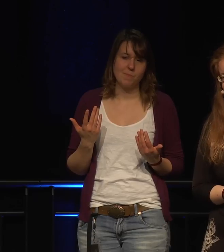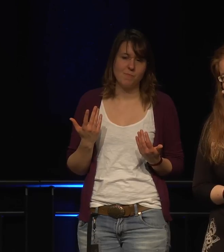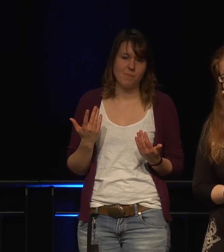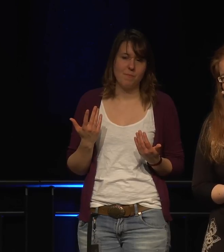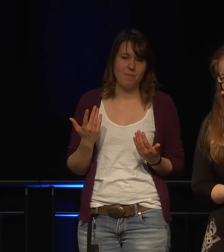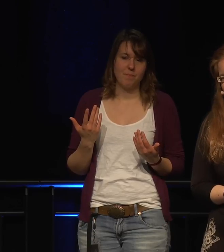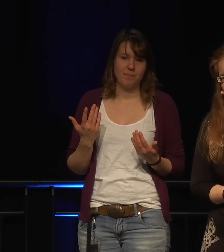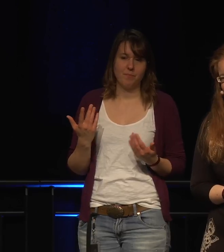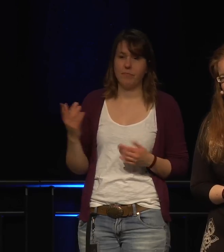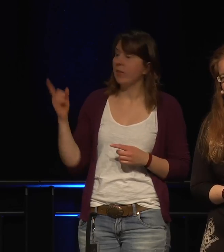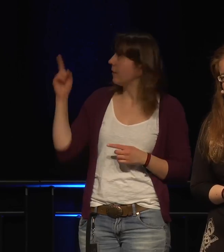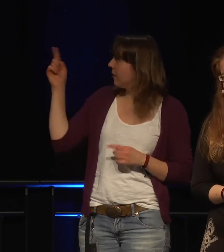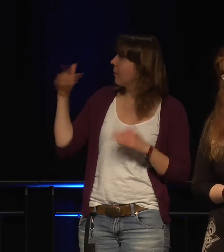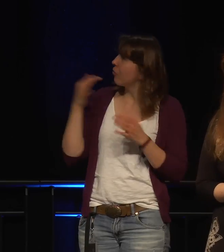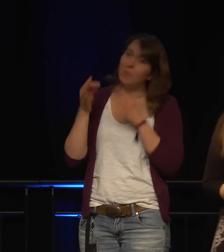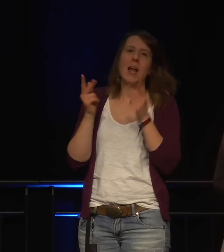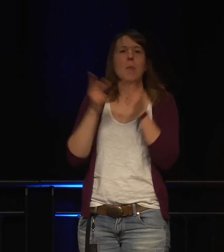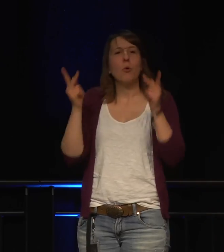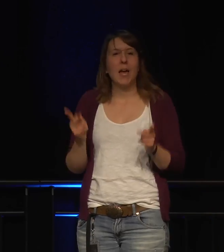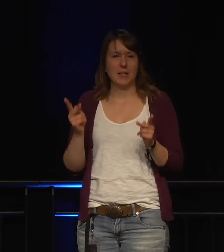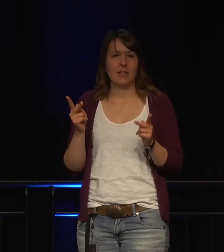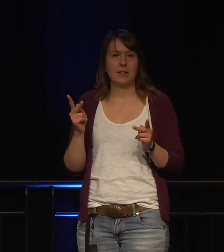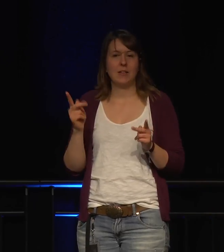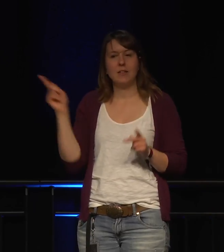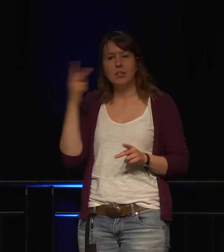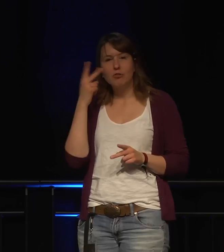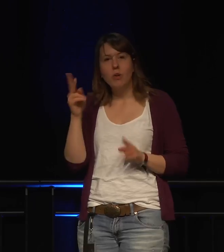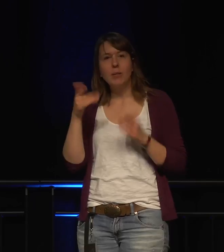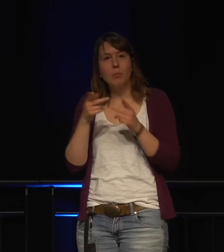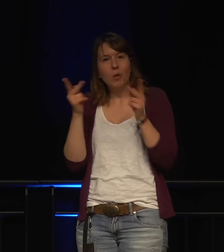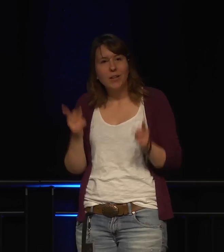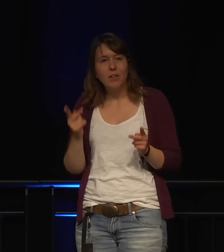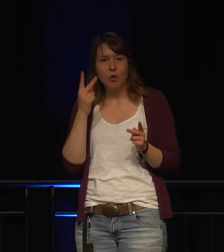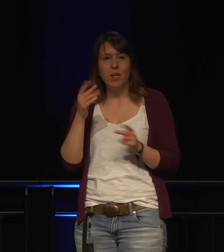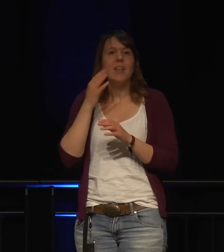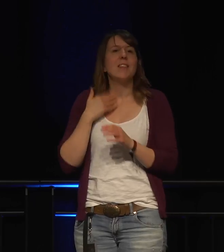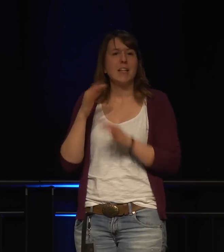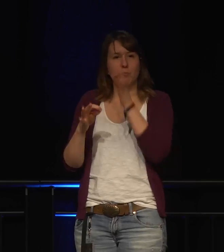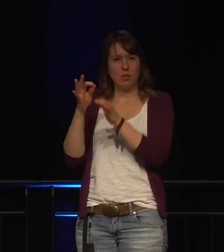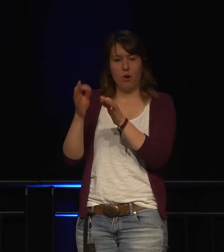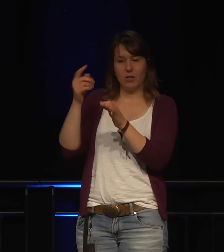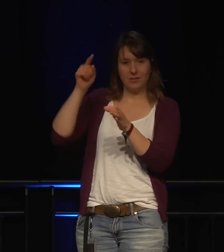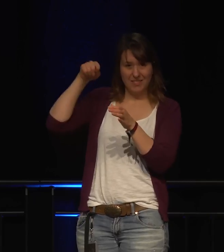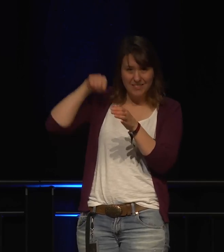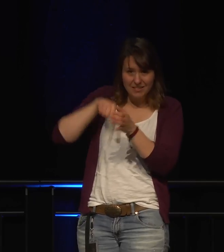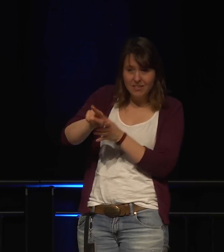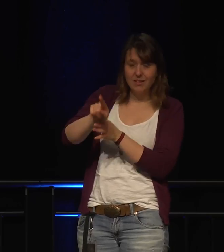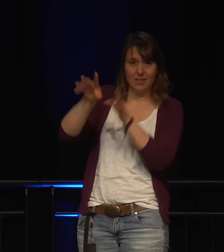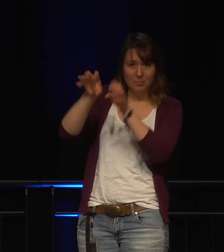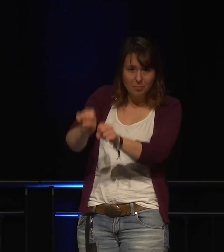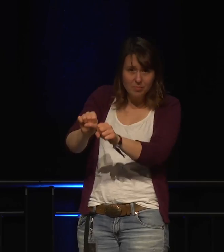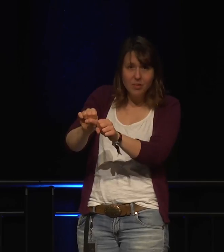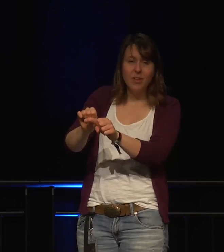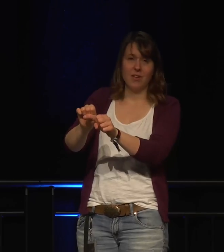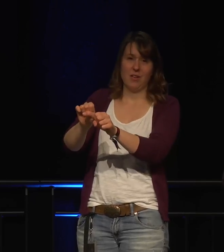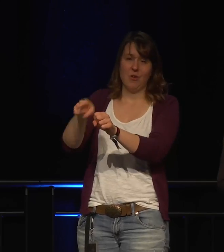Que está haciendo algo, es el proyecto Internet of Dongs, hackeando juguetes sexuales para